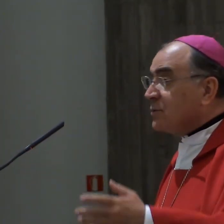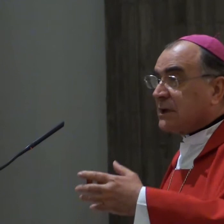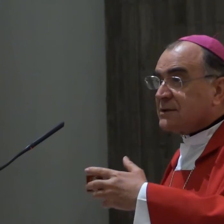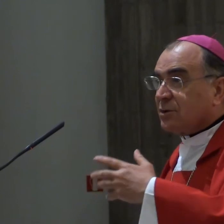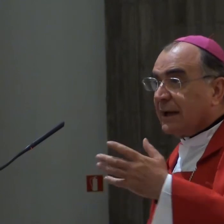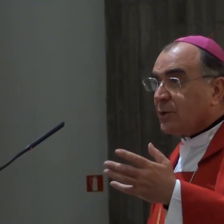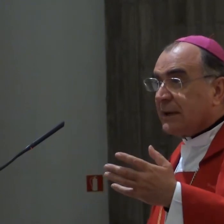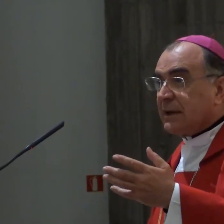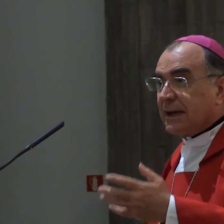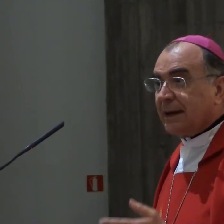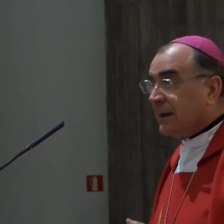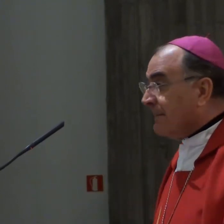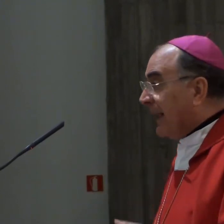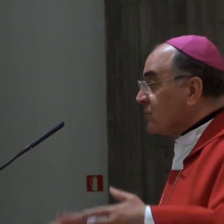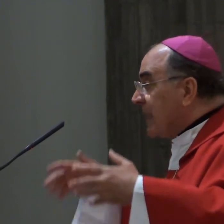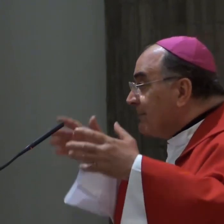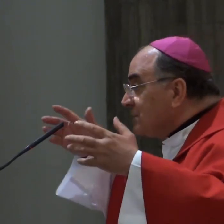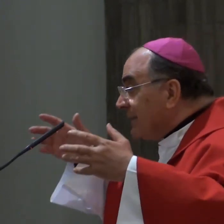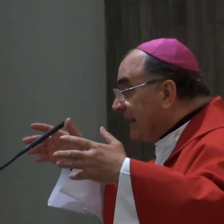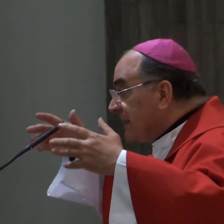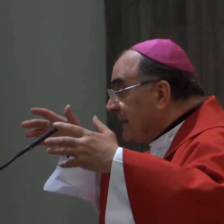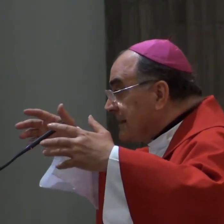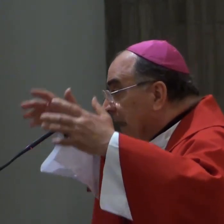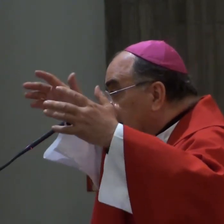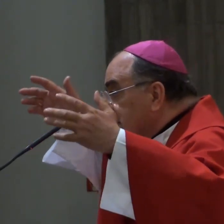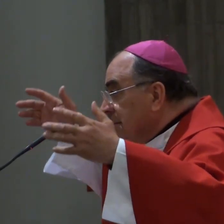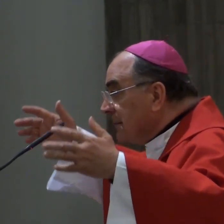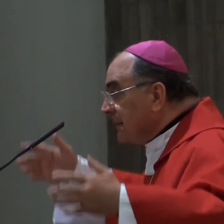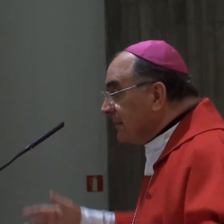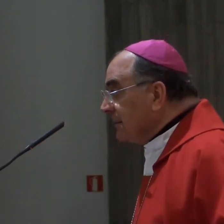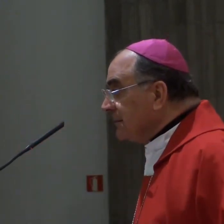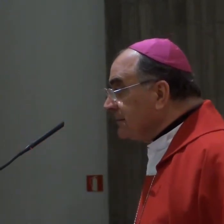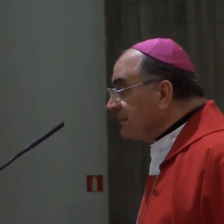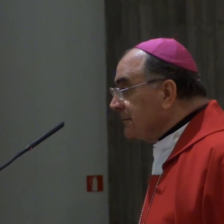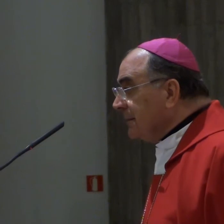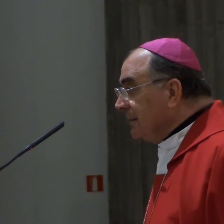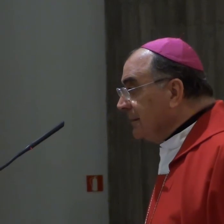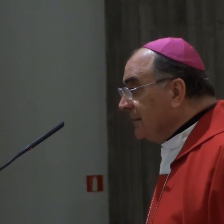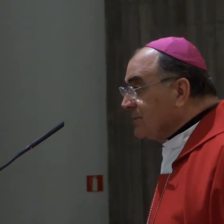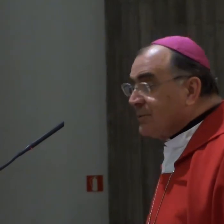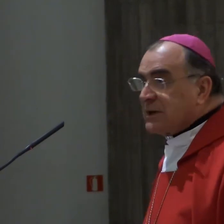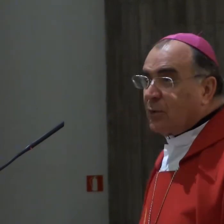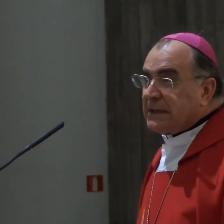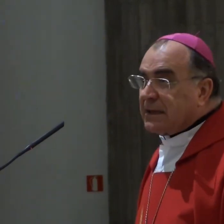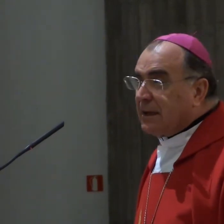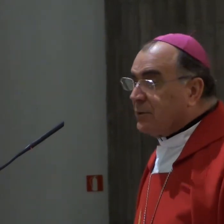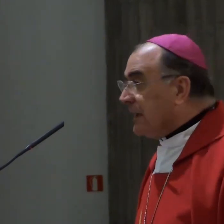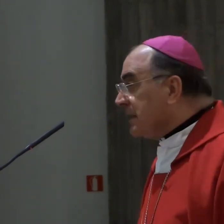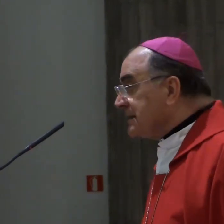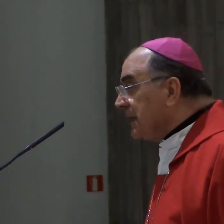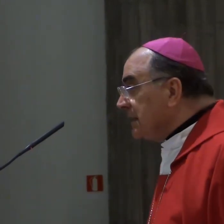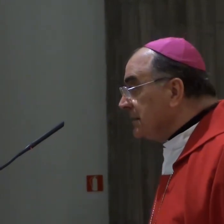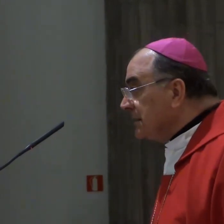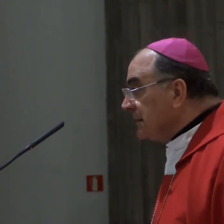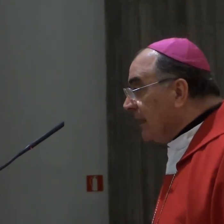pensábamos que esto de la violencia era para los campos de batalla de Las Guerras y nos hemos dado cuenta de